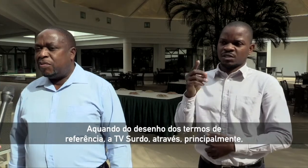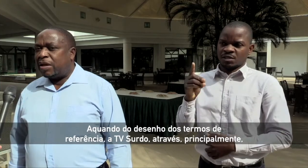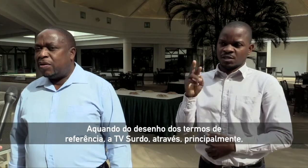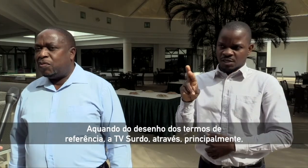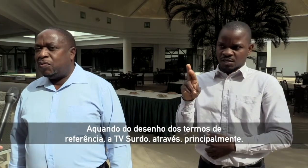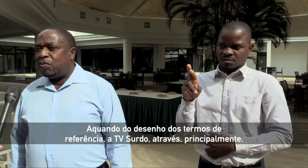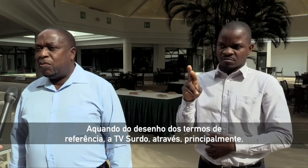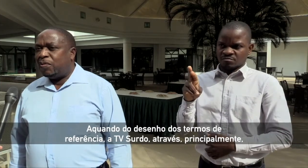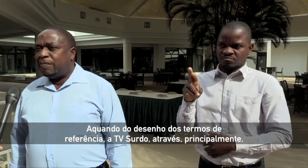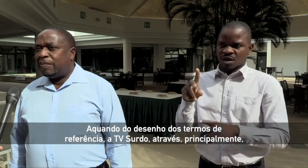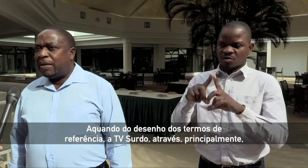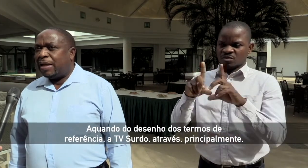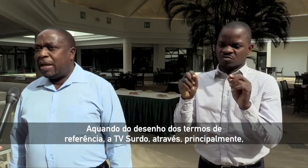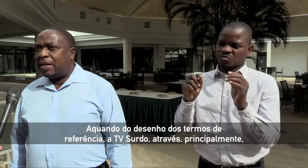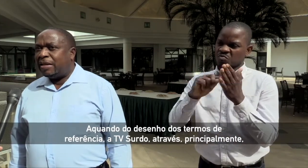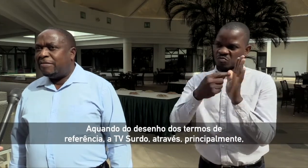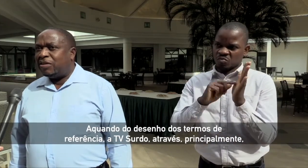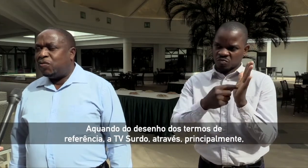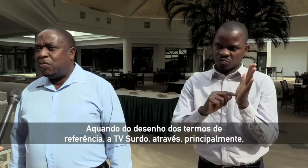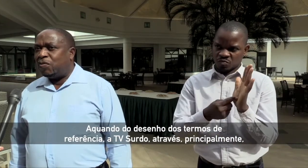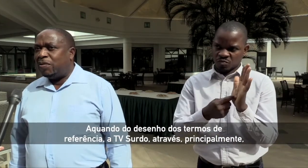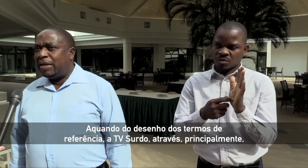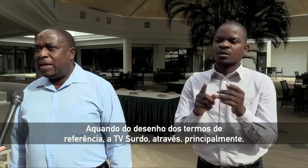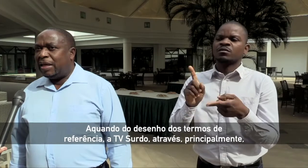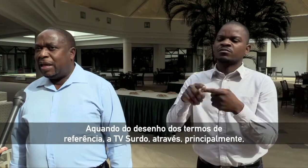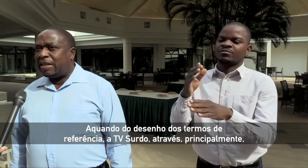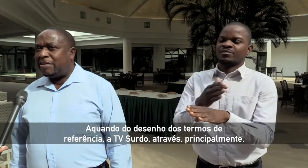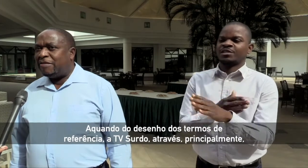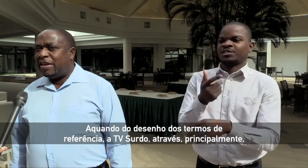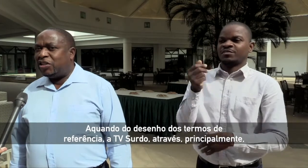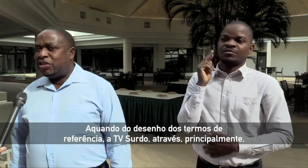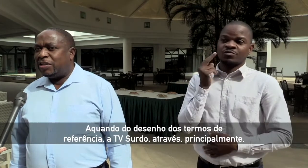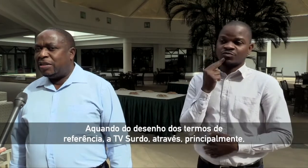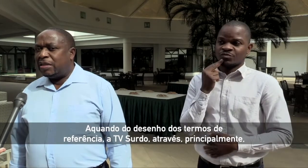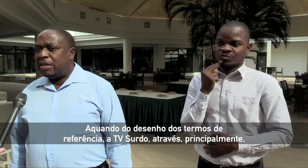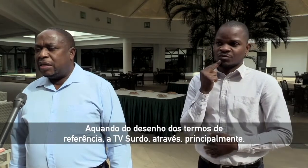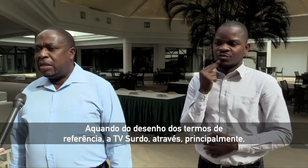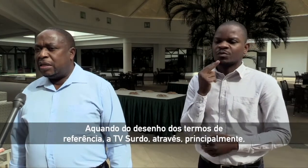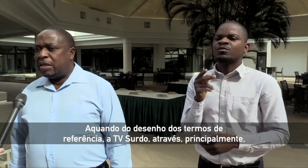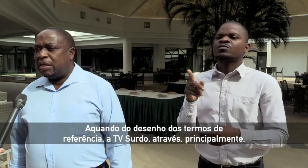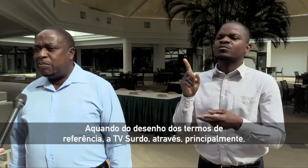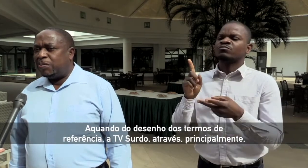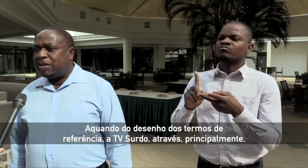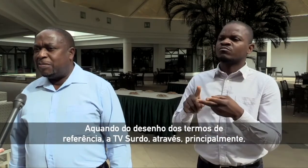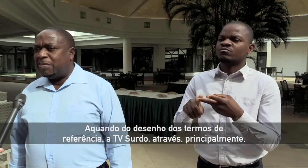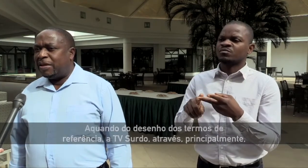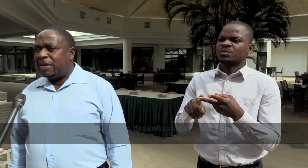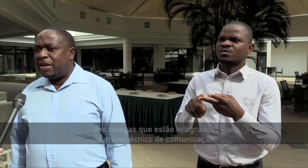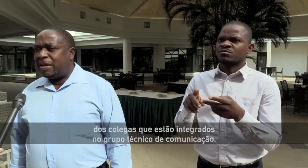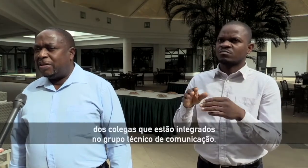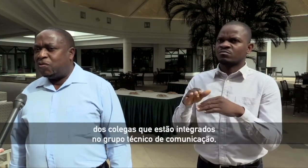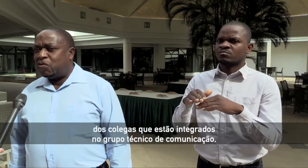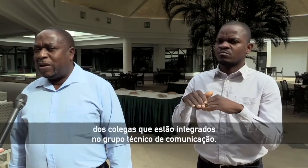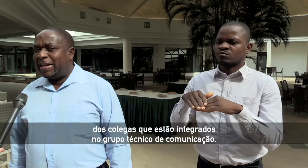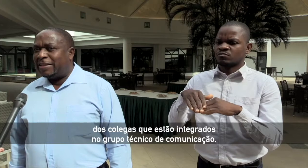portanto, a TV surdo, através principalmente